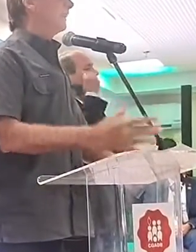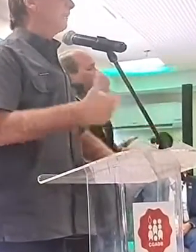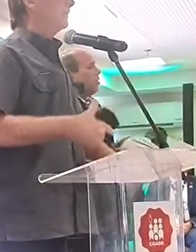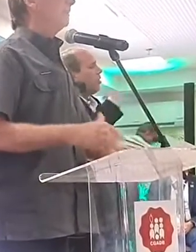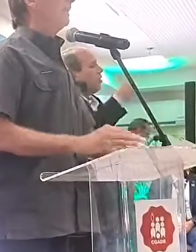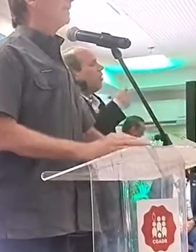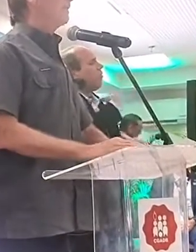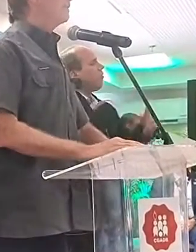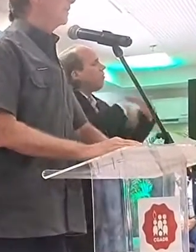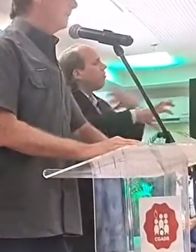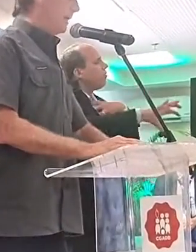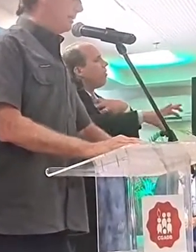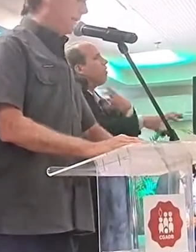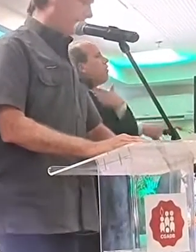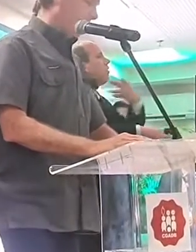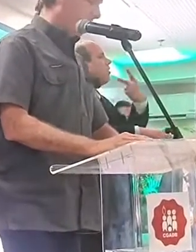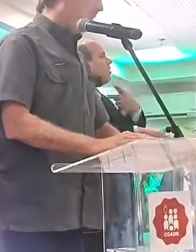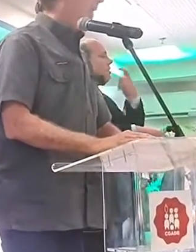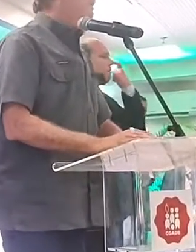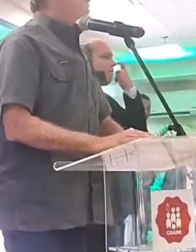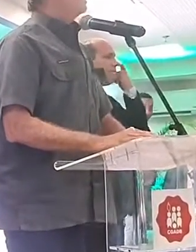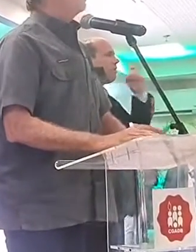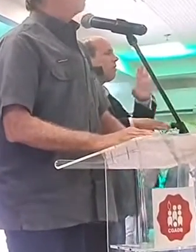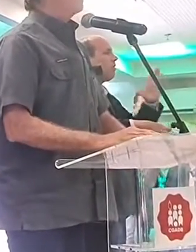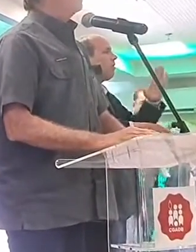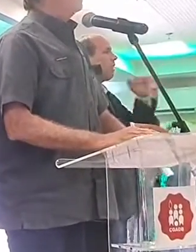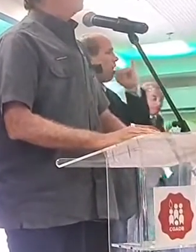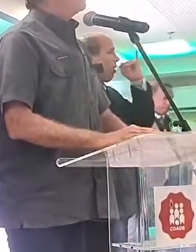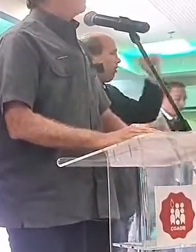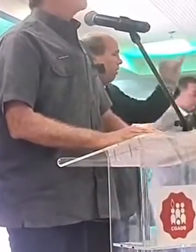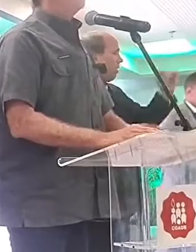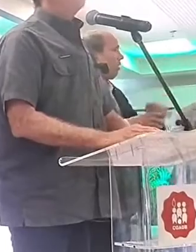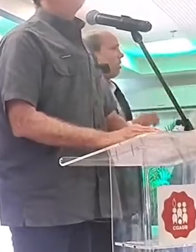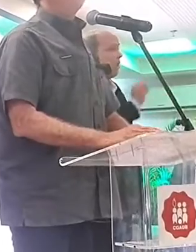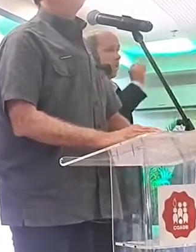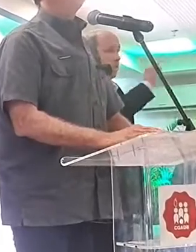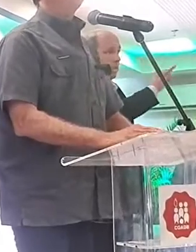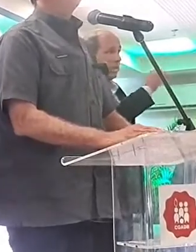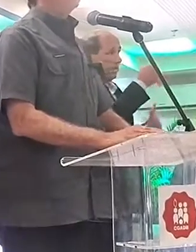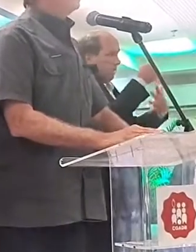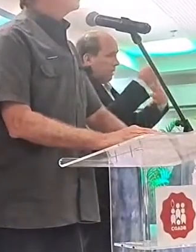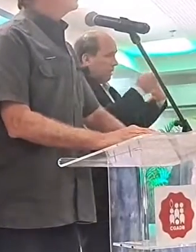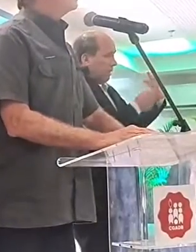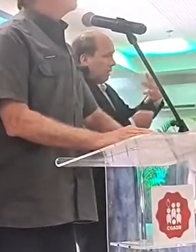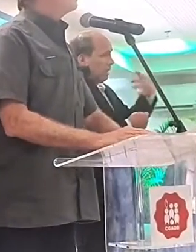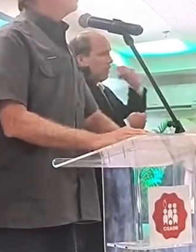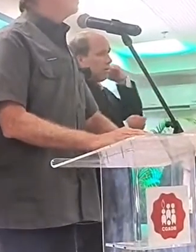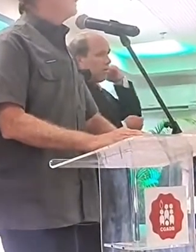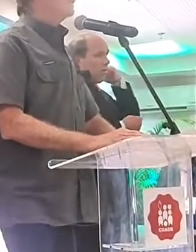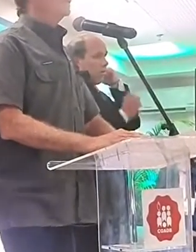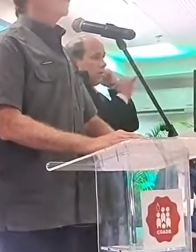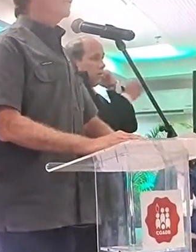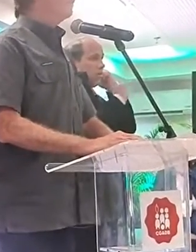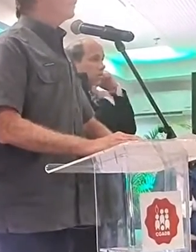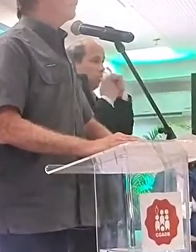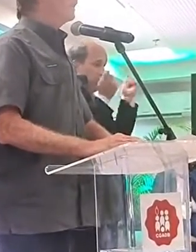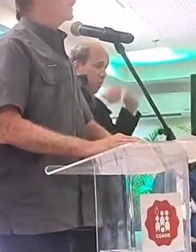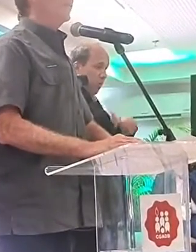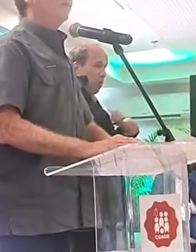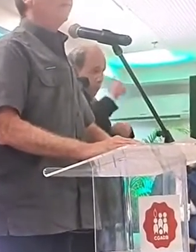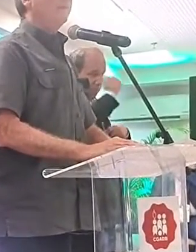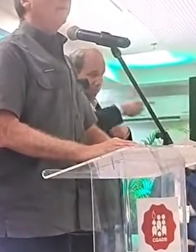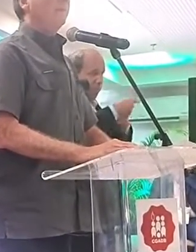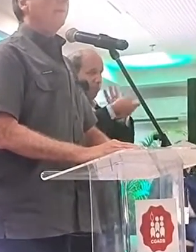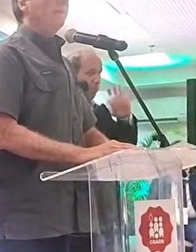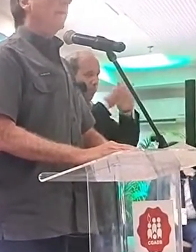lado para poder bem decidir por lá de cá. Eu apenas disse-lhe, se essa medida, ou se eu tivesse o poder de botar um ponto final na